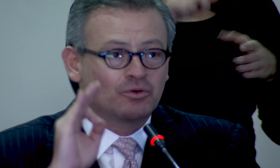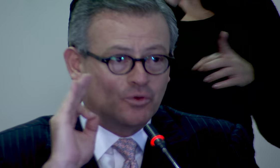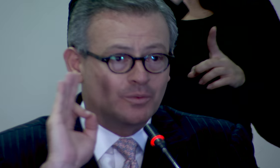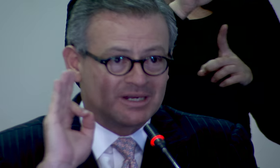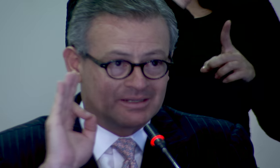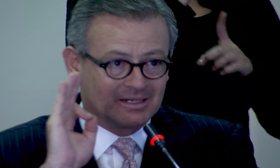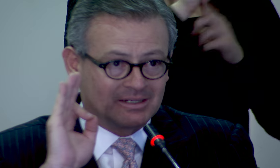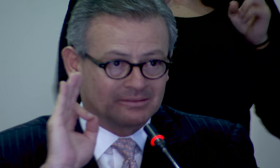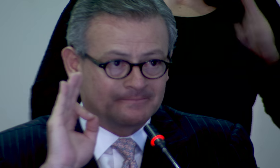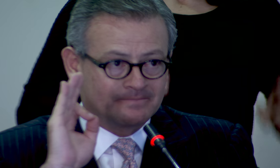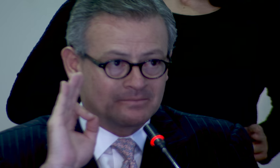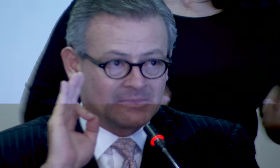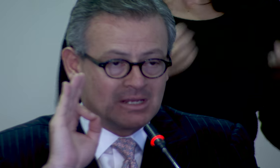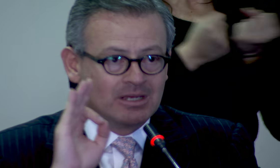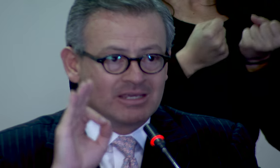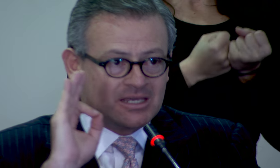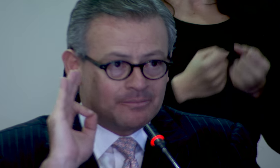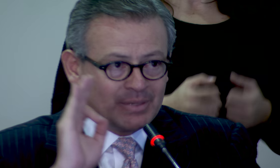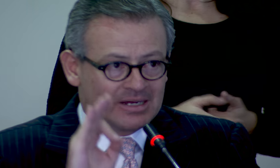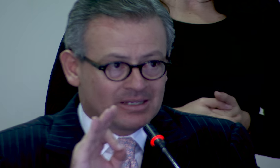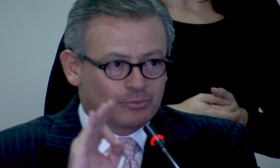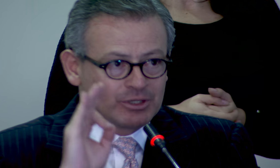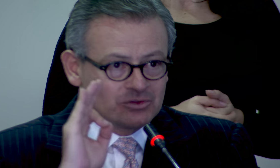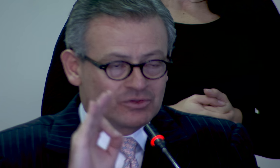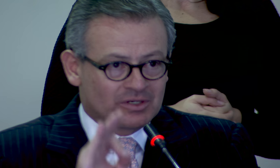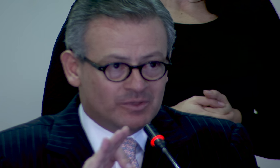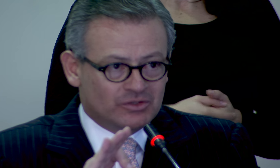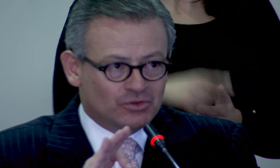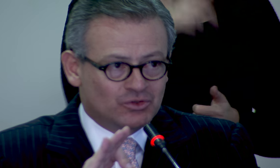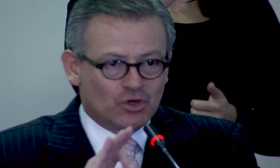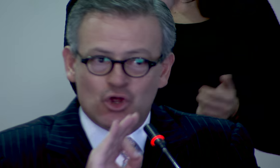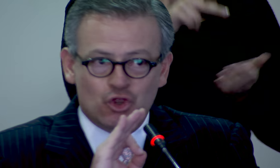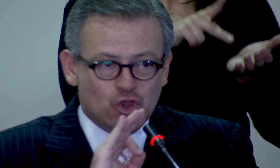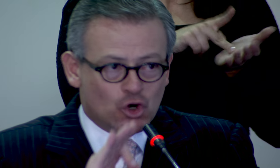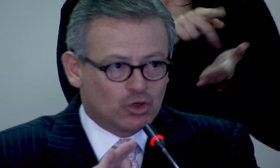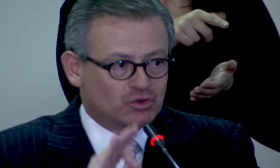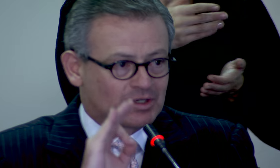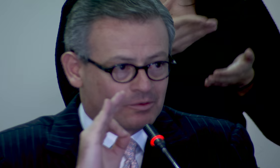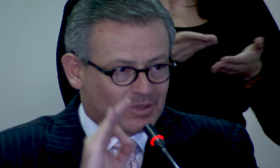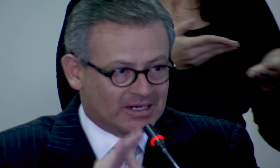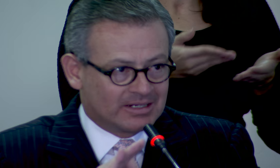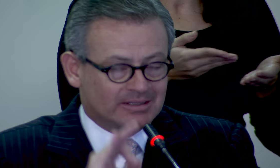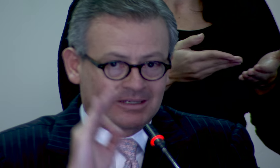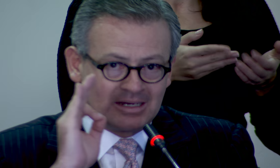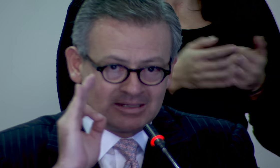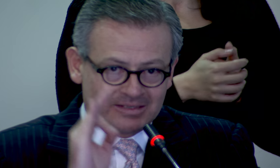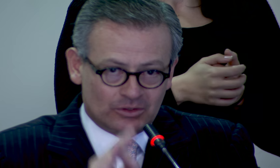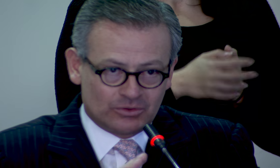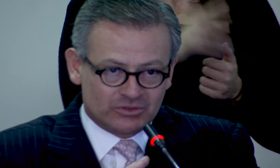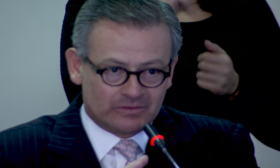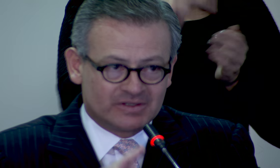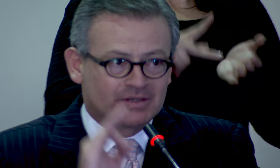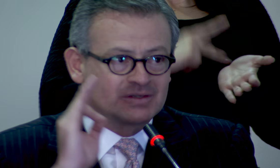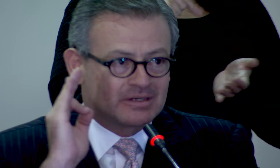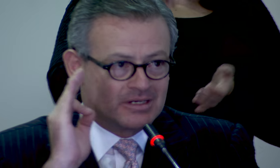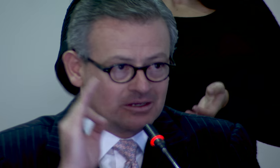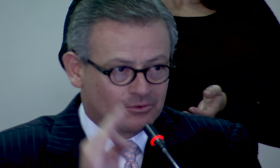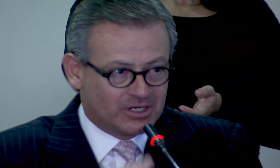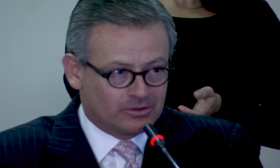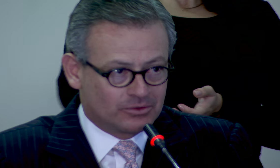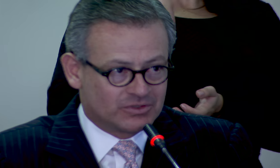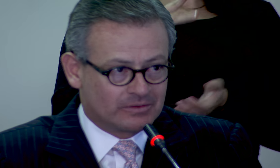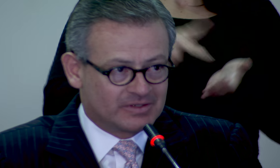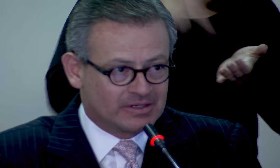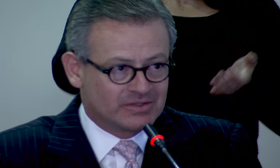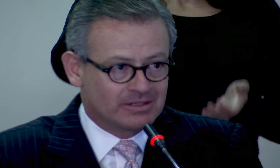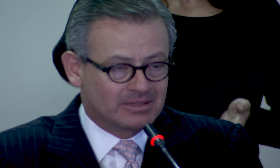situación humanitaria. Quien pague por estos servicios no se lo paga al Estado costarricense ni al